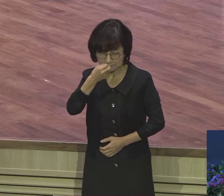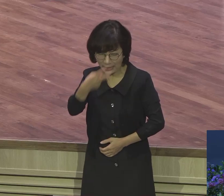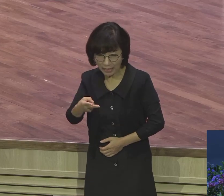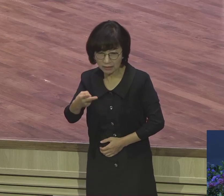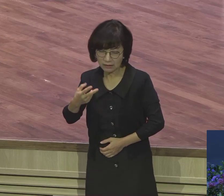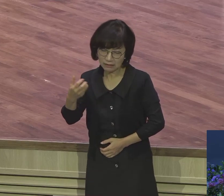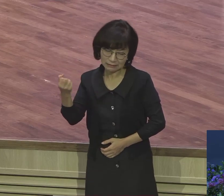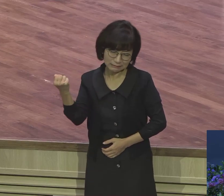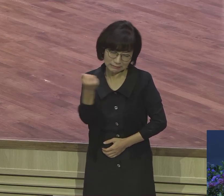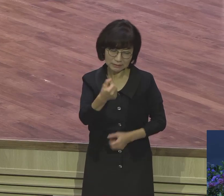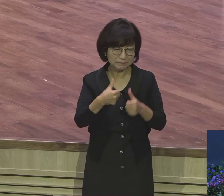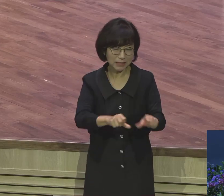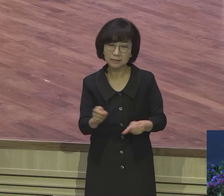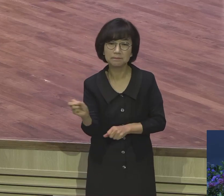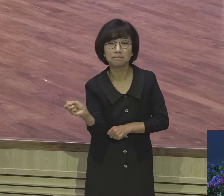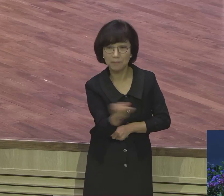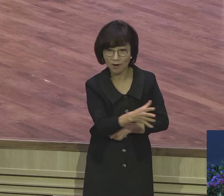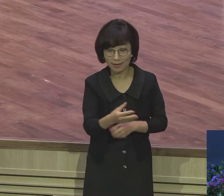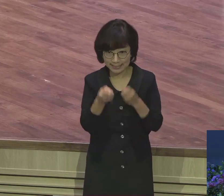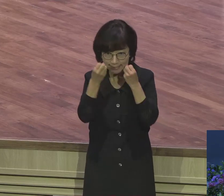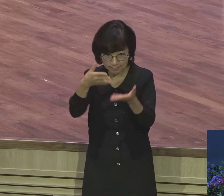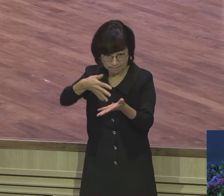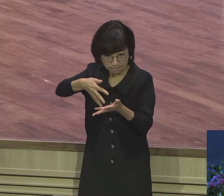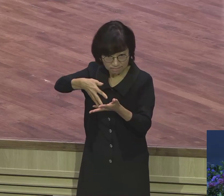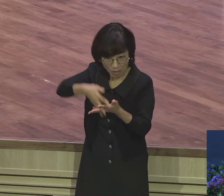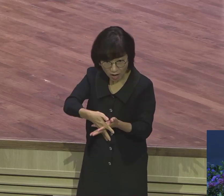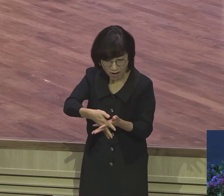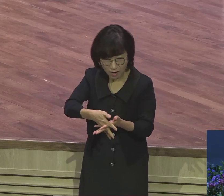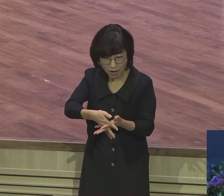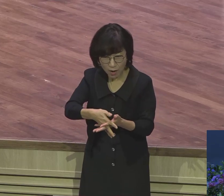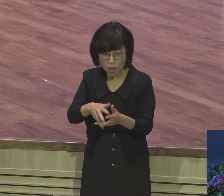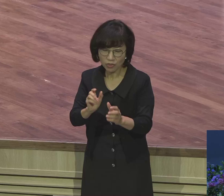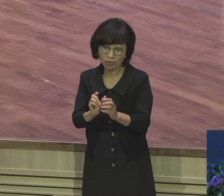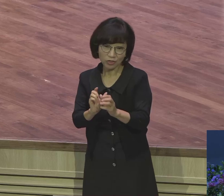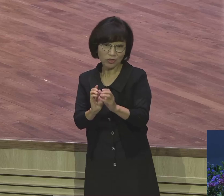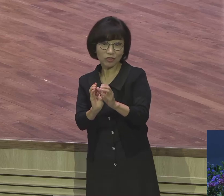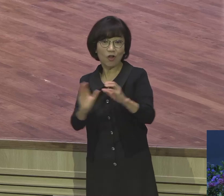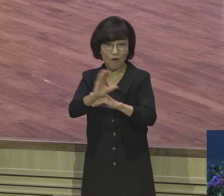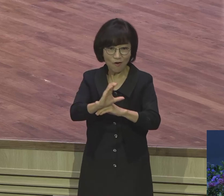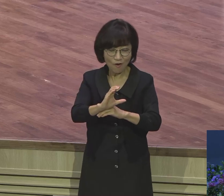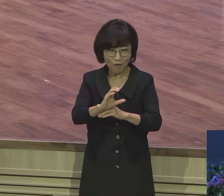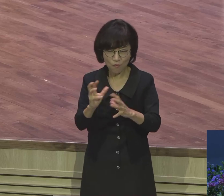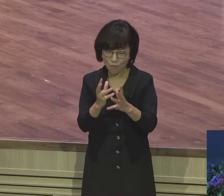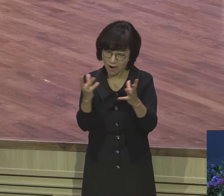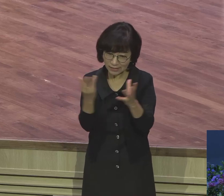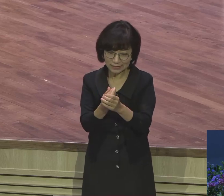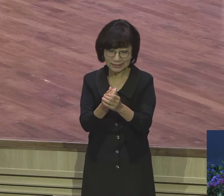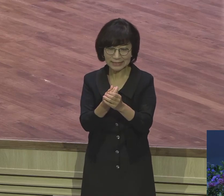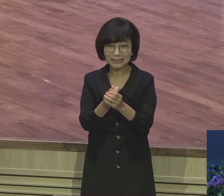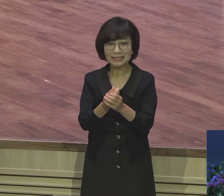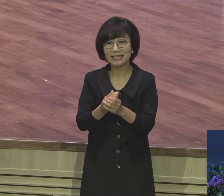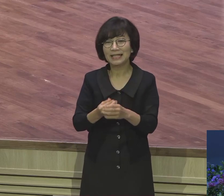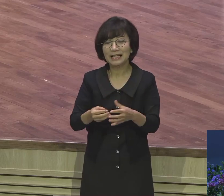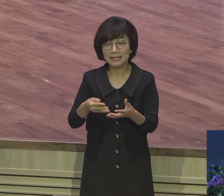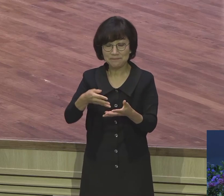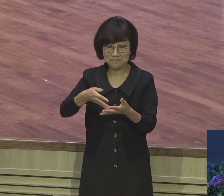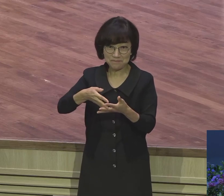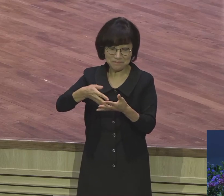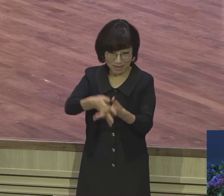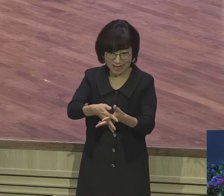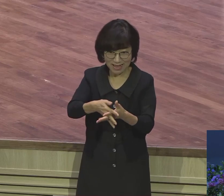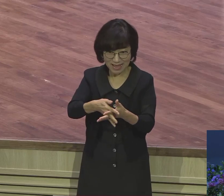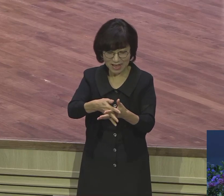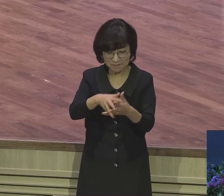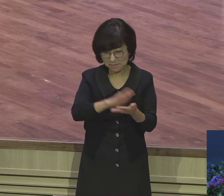갖출 그 정도가 아니라 완전 프레임 첸지요. 프레임 첸지요. 미국 갔다 오더니